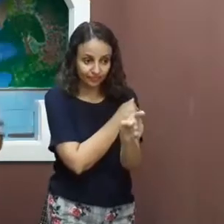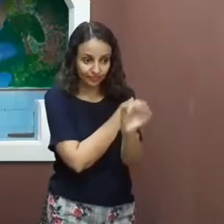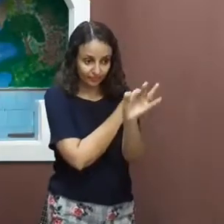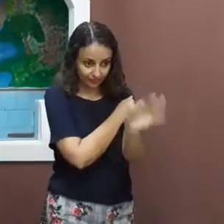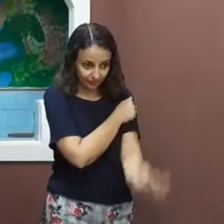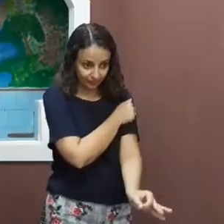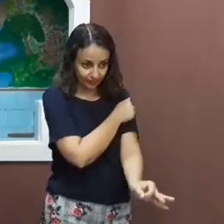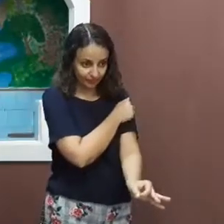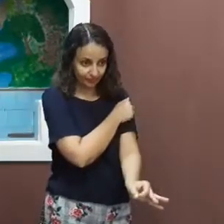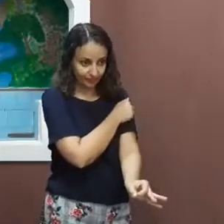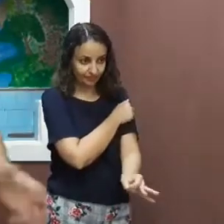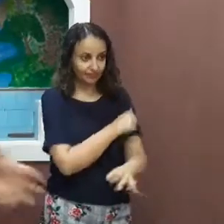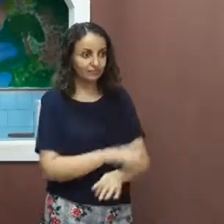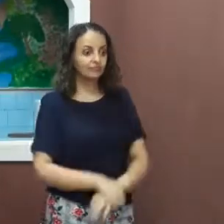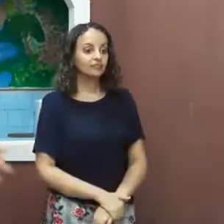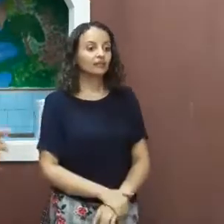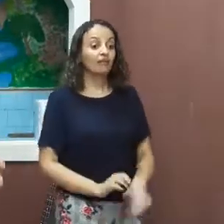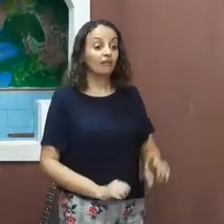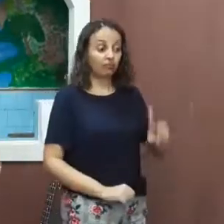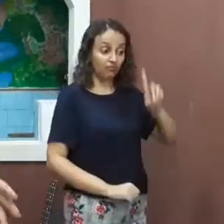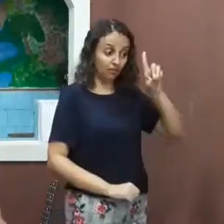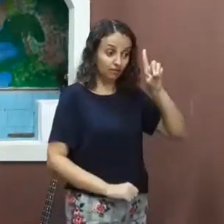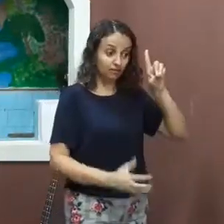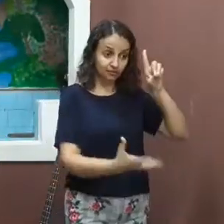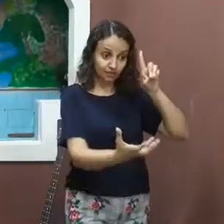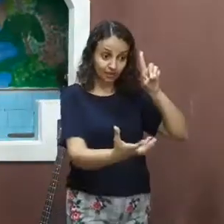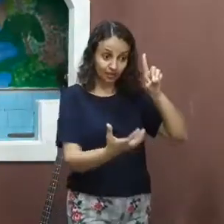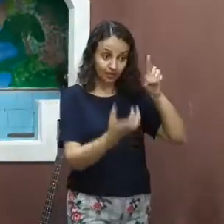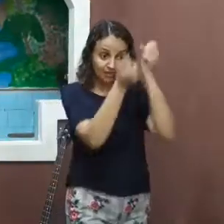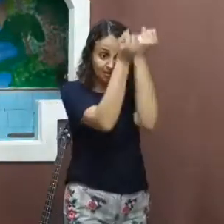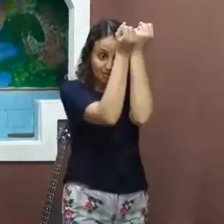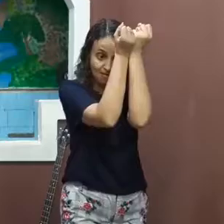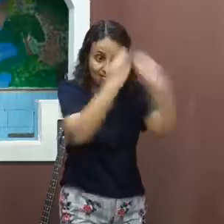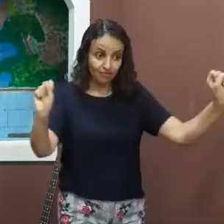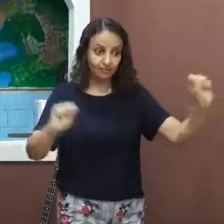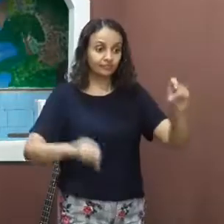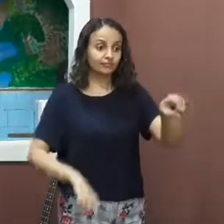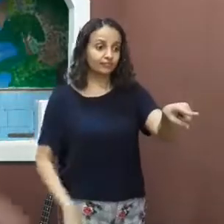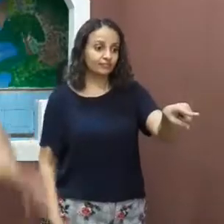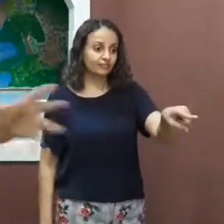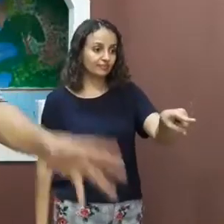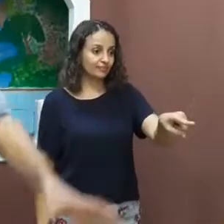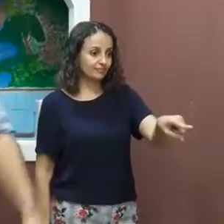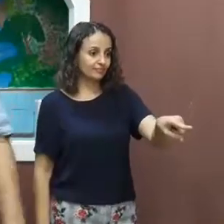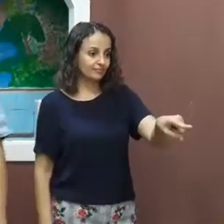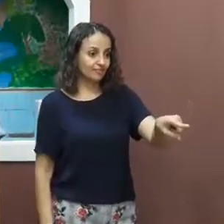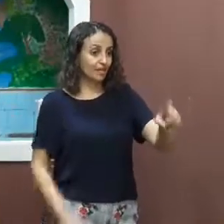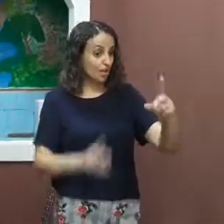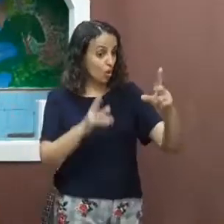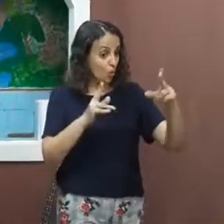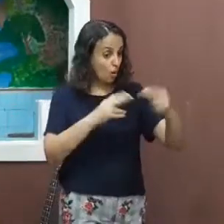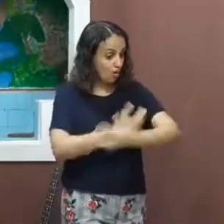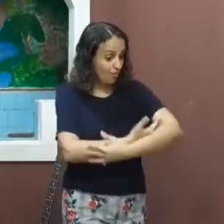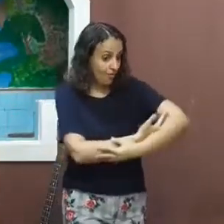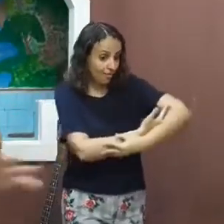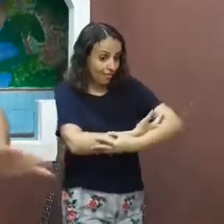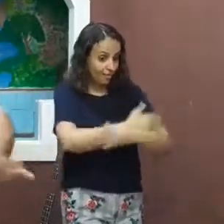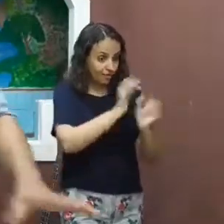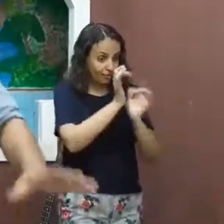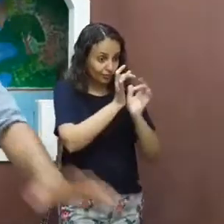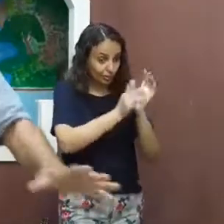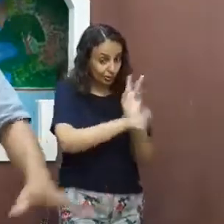Deus quer te livrar, como livrou o menino Jesus. Ou Deus quer estar contigo,